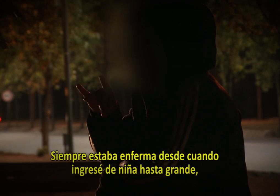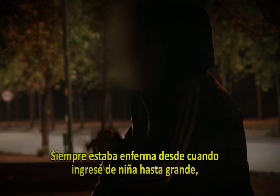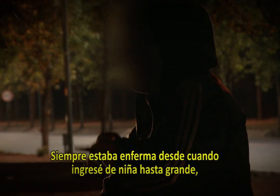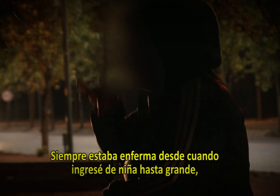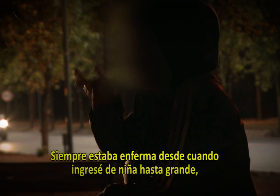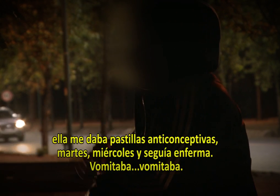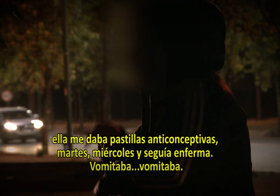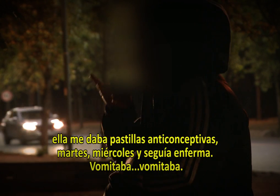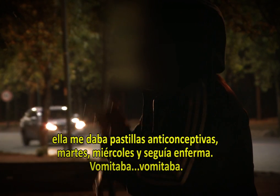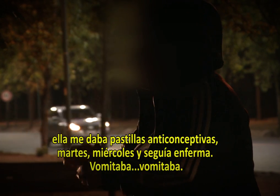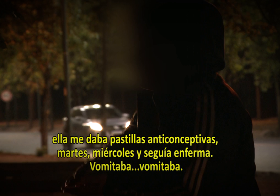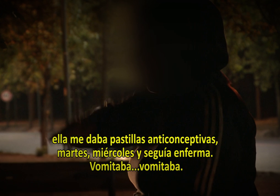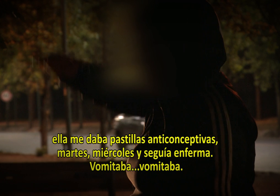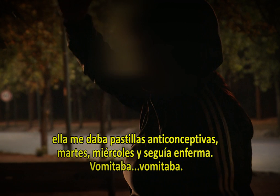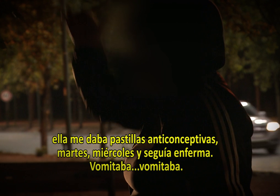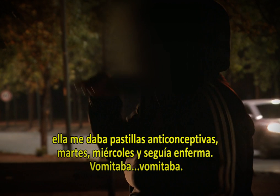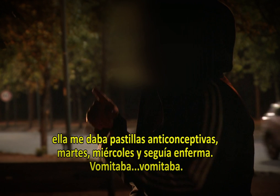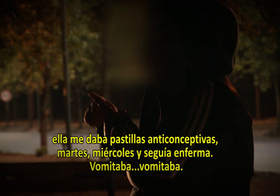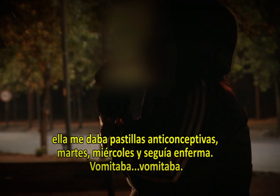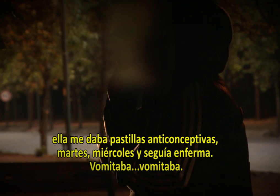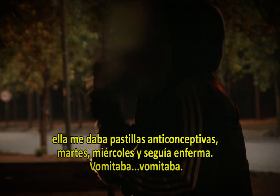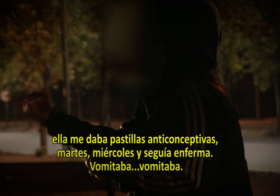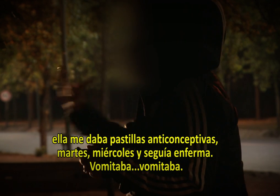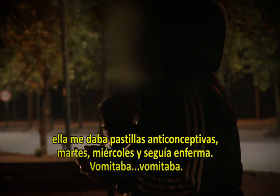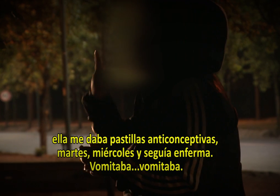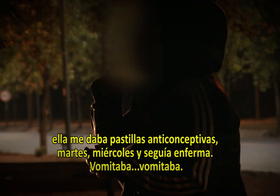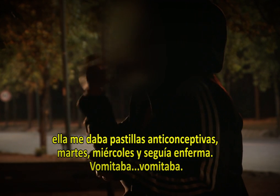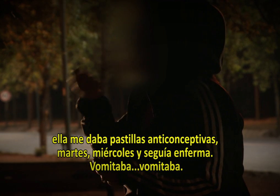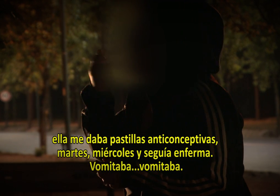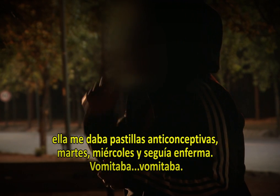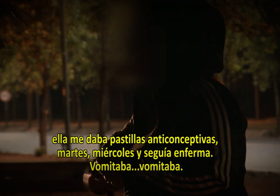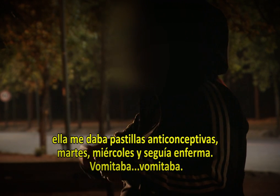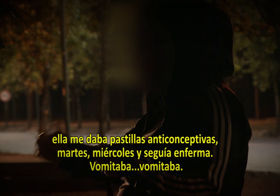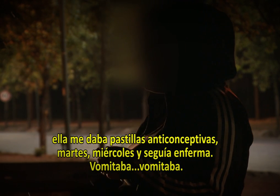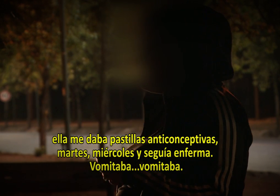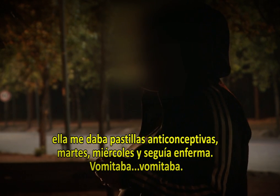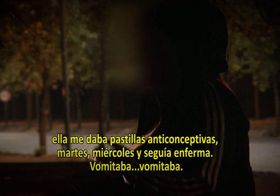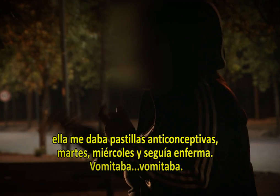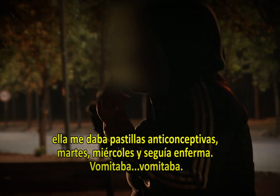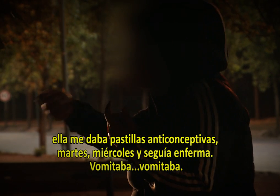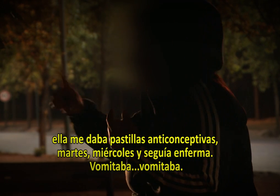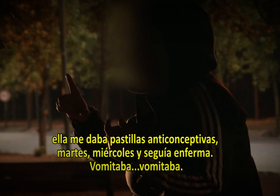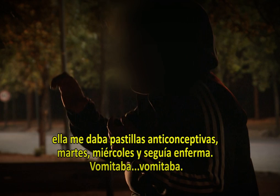hasta grande. Ella me daba pastillas anticonceptivas, martes, miércoles, y seguía enferma, vomitaba.